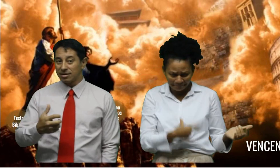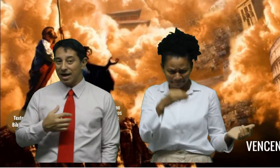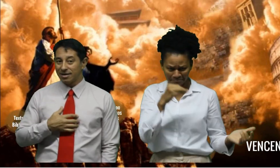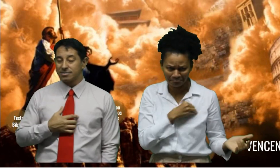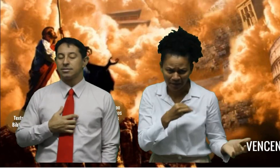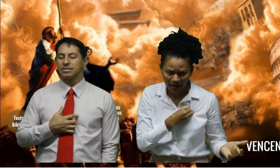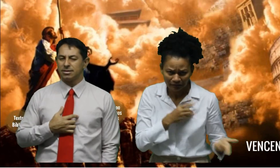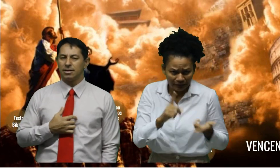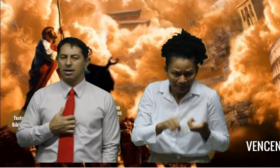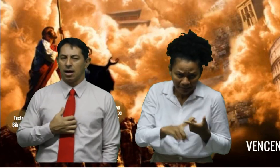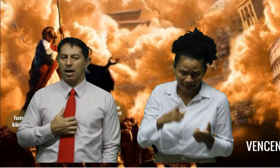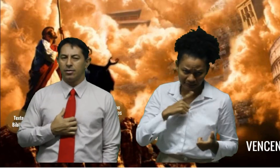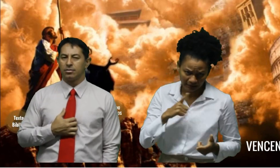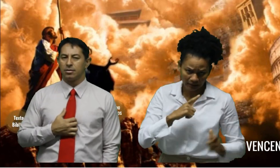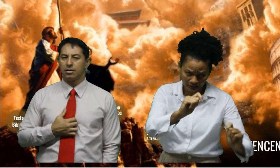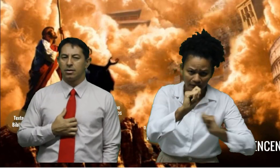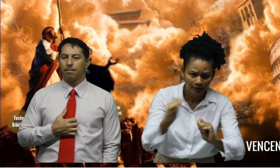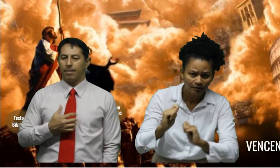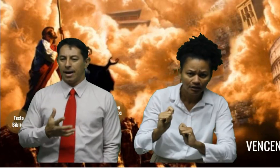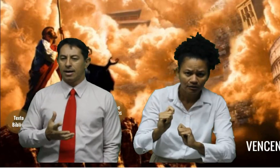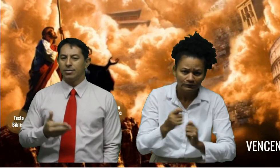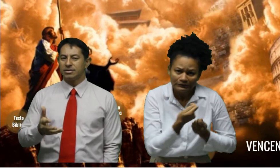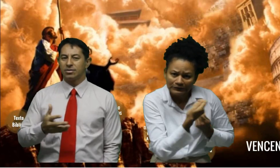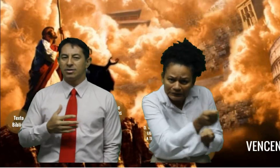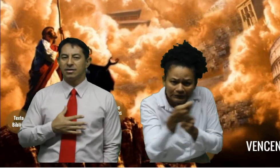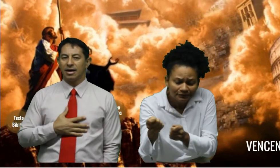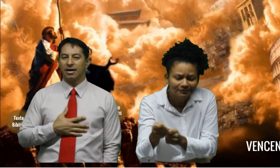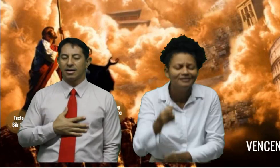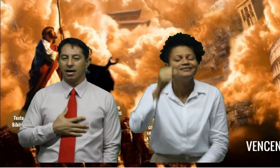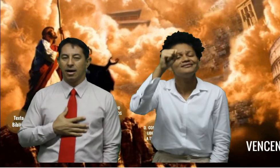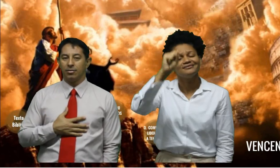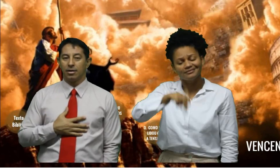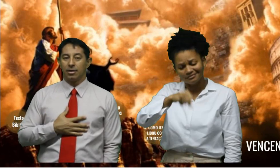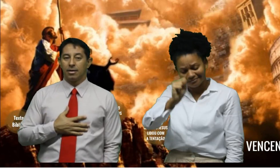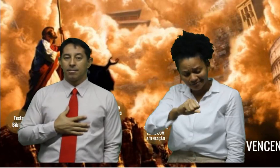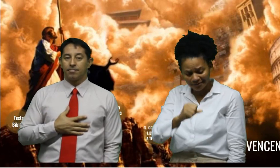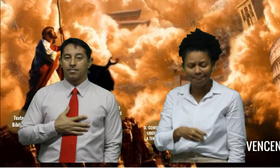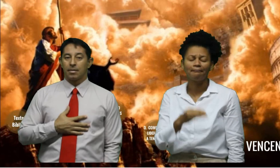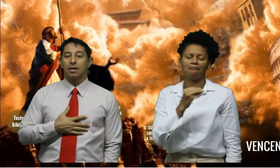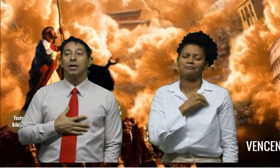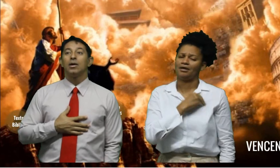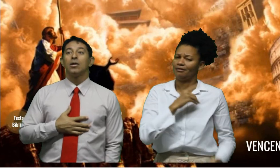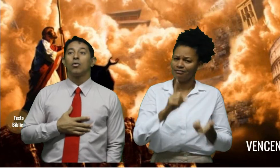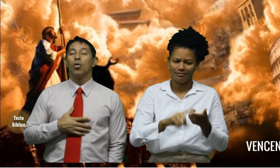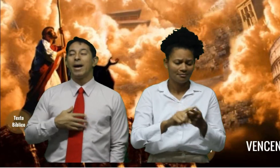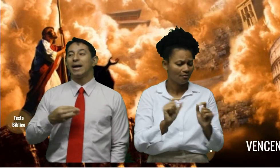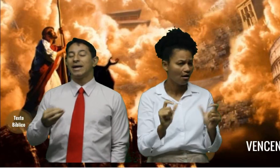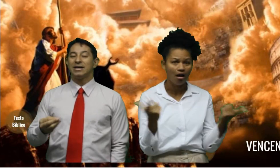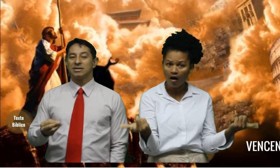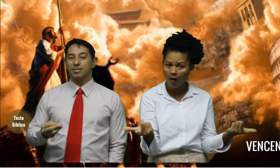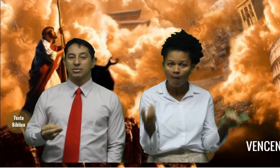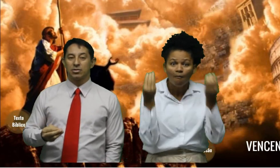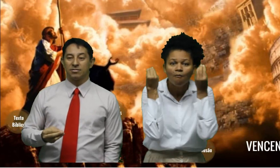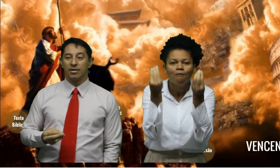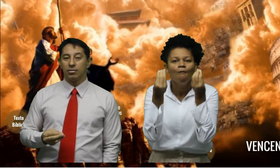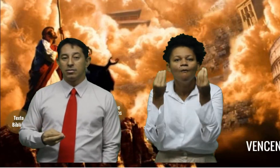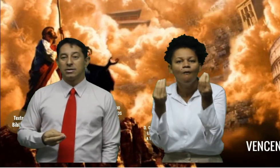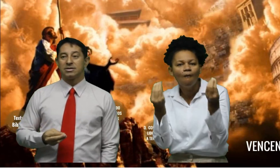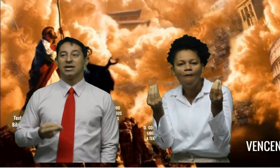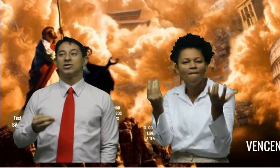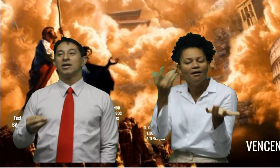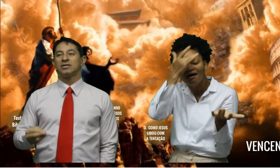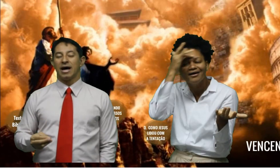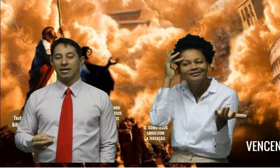são tentadas? Sim, claro. Pecam e são tentadas, claro. Como é que essas pessoas